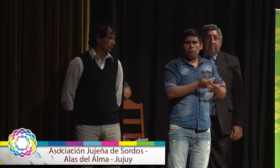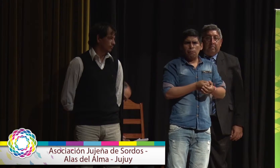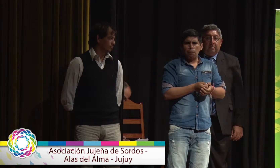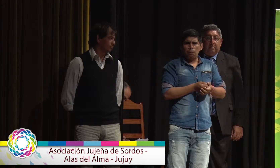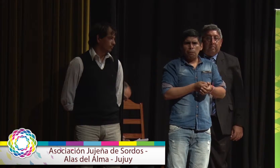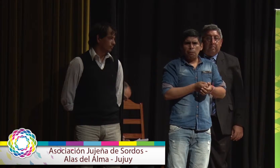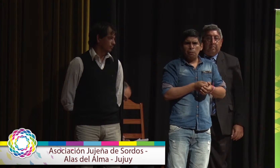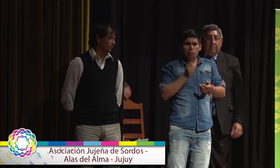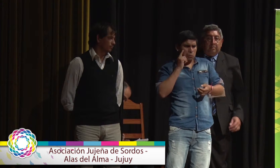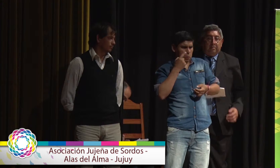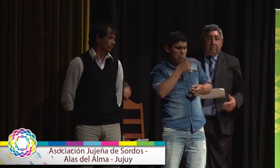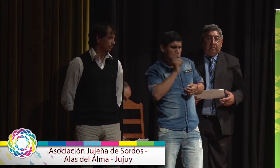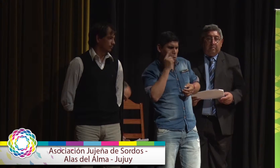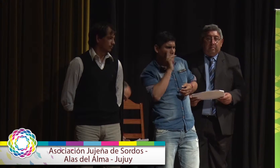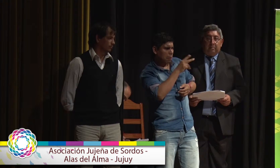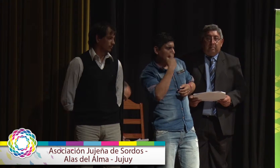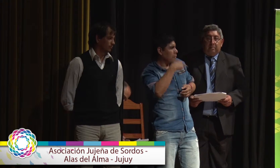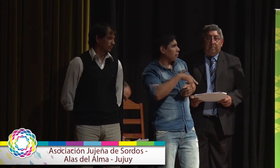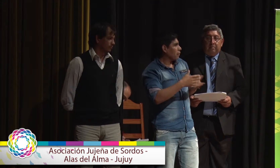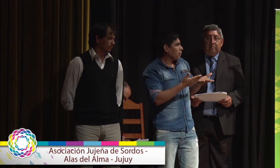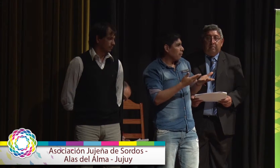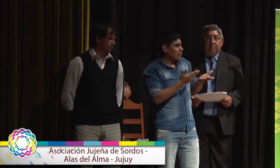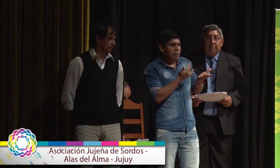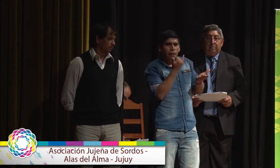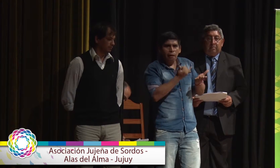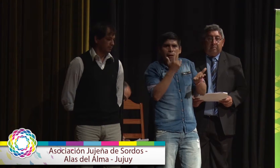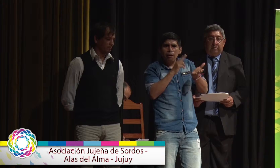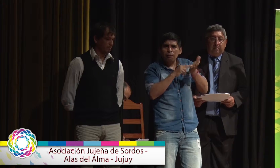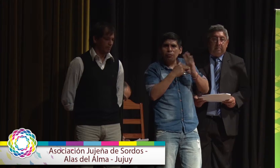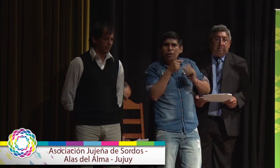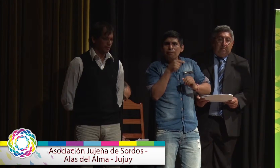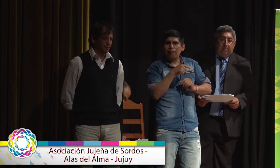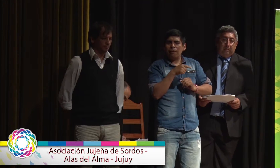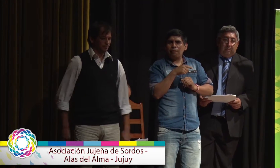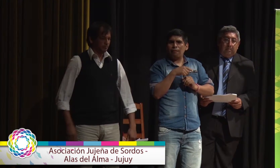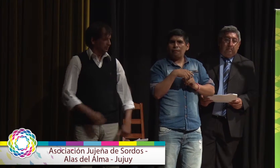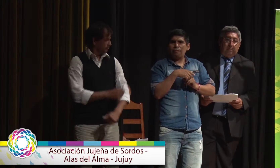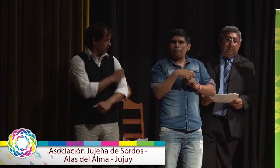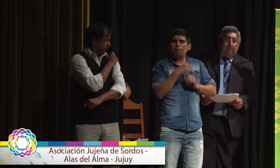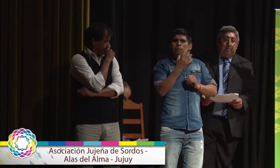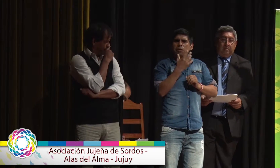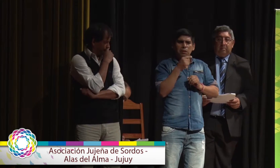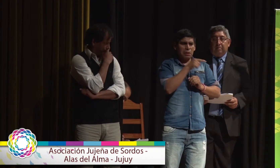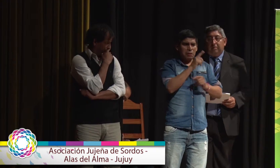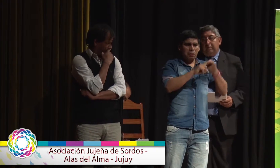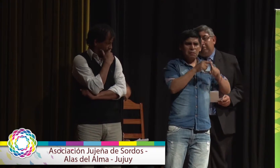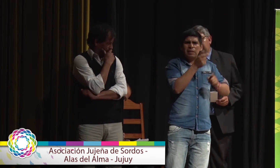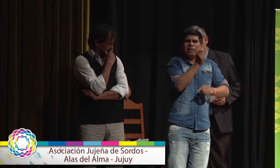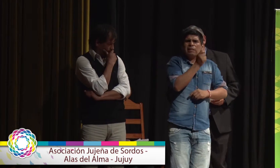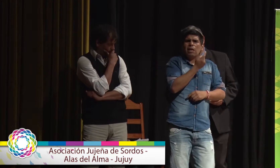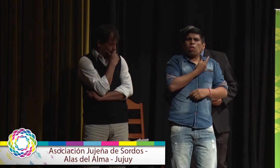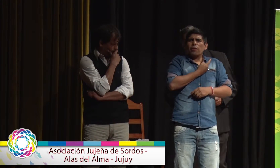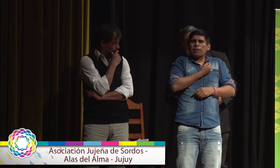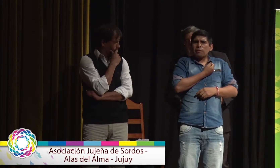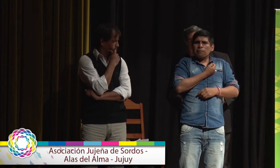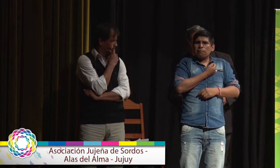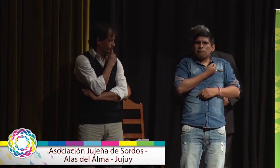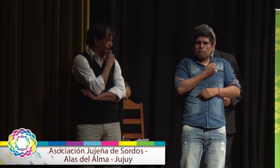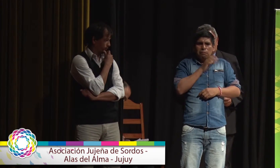ir cualquier persona, ¿sí? Las personas intérpretes tienen que conocer a la comunidad sorda, ¿sí? ¿Dónde se